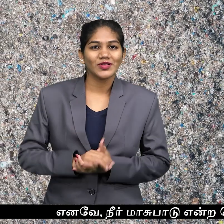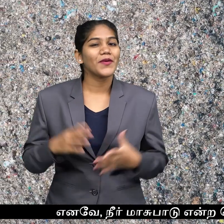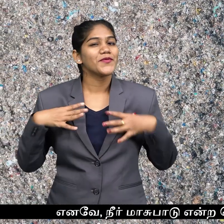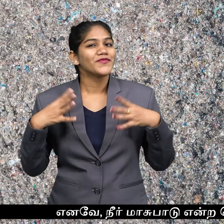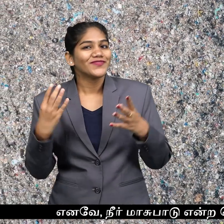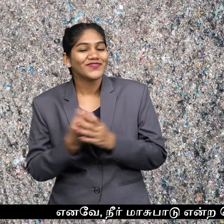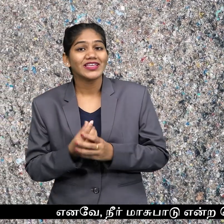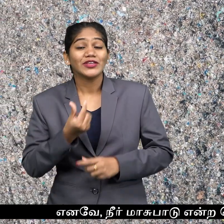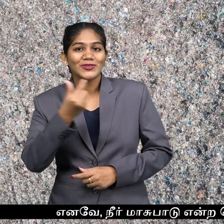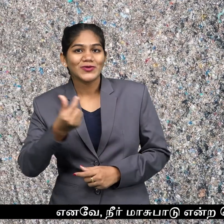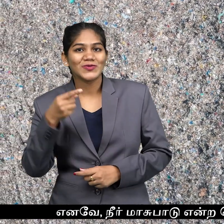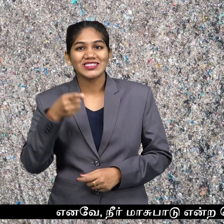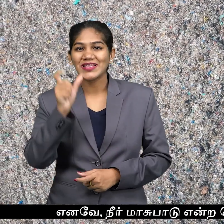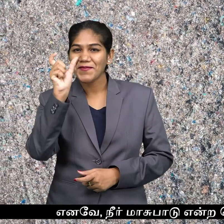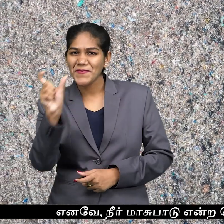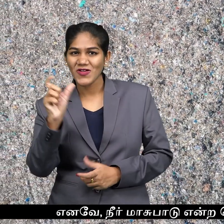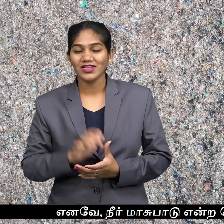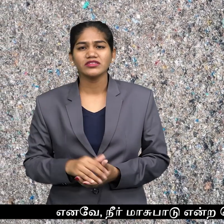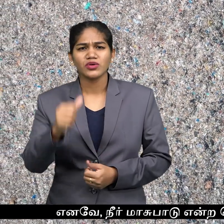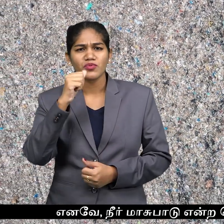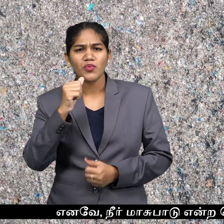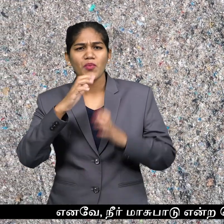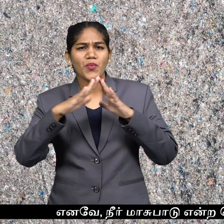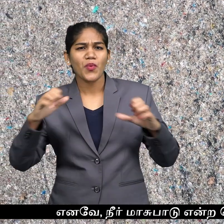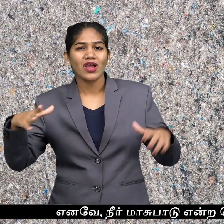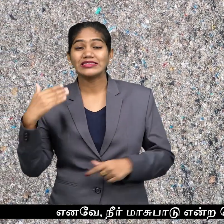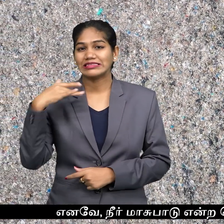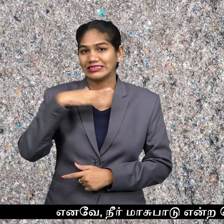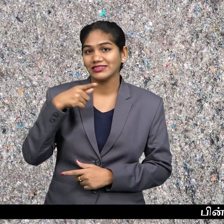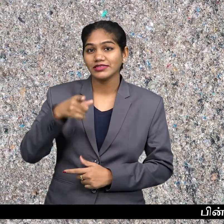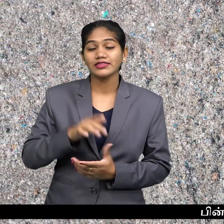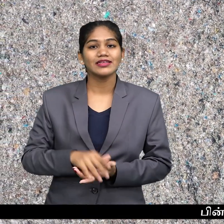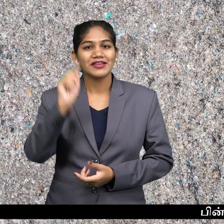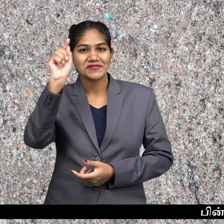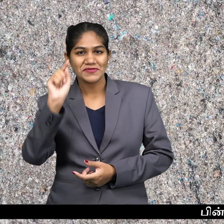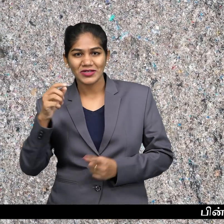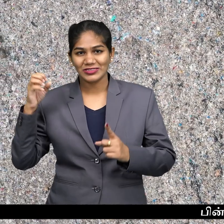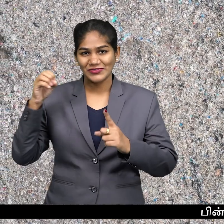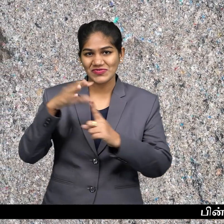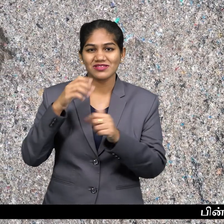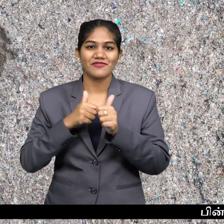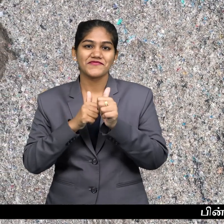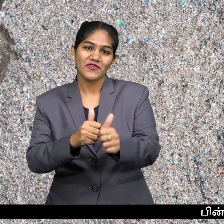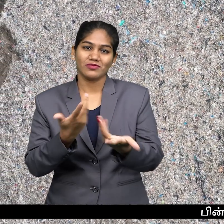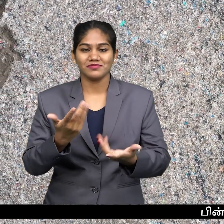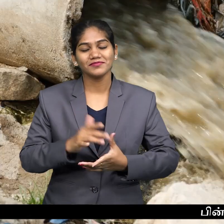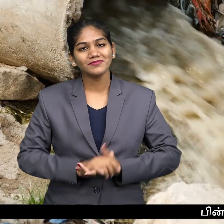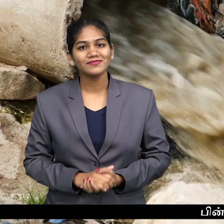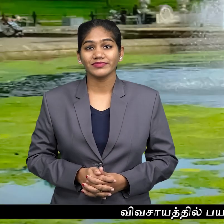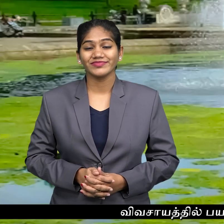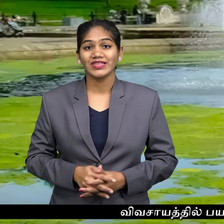எனவே நீர் மாசுபாடு என்ற சொல்லை மொத்தமாக பயன்படுத்துகிறோம். பின்வரும் விளைவுகள்: